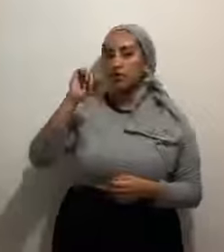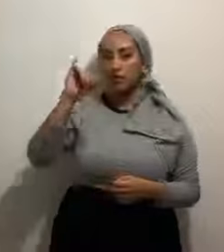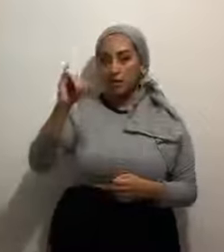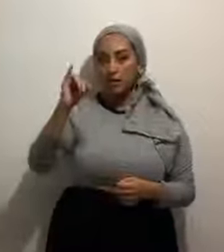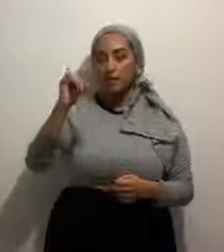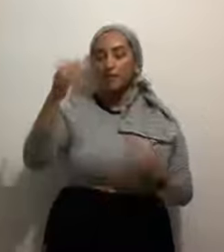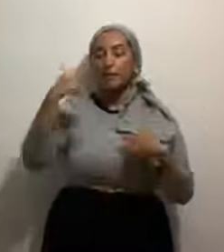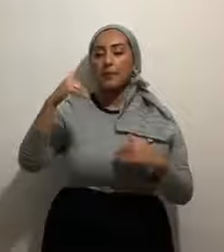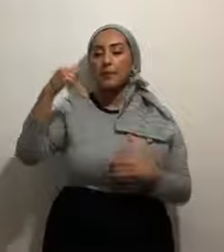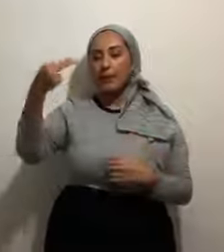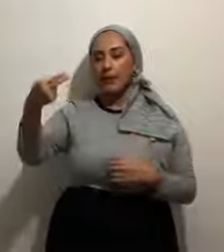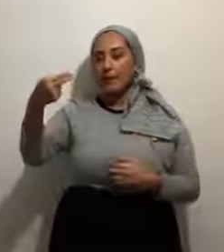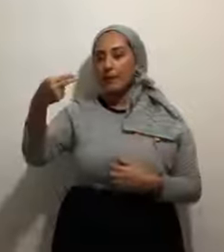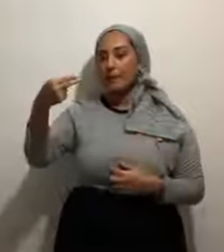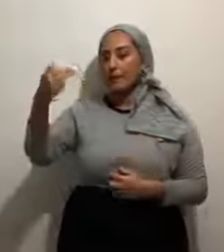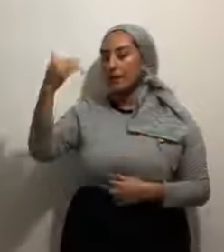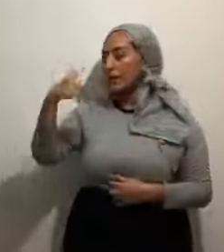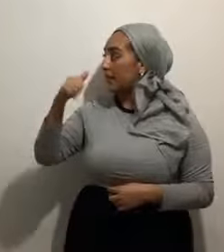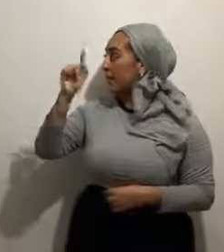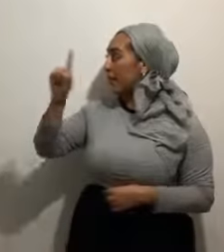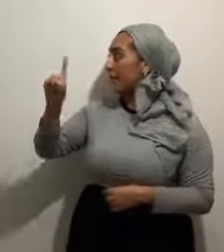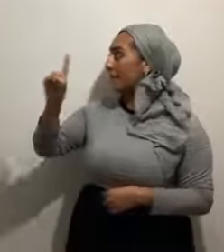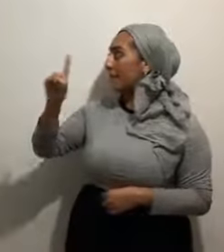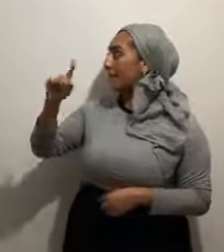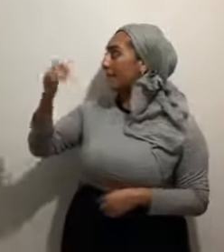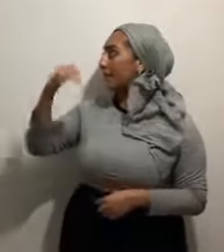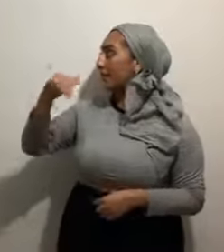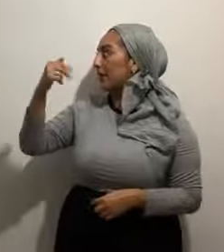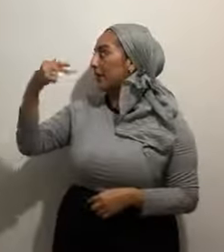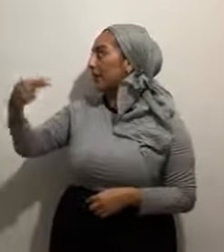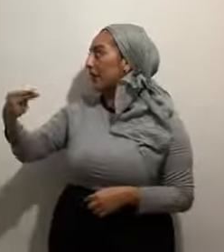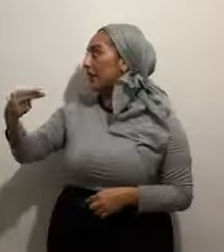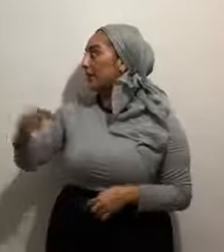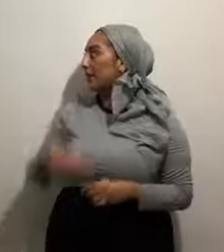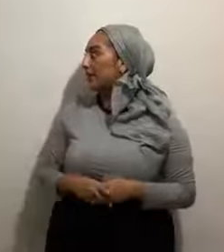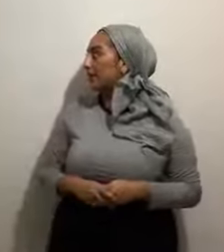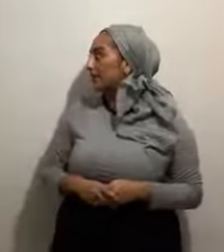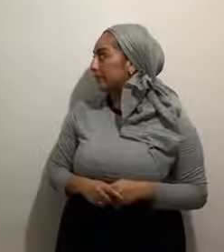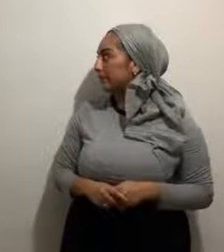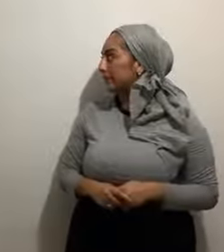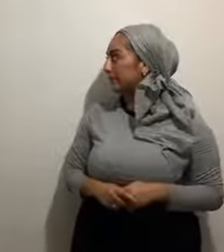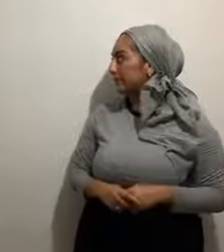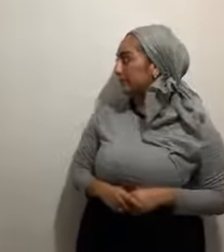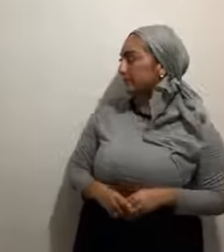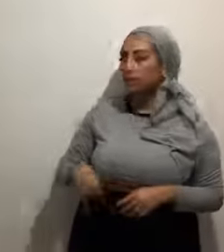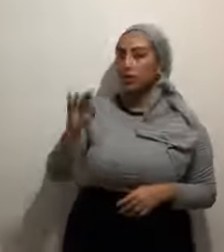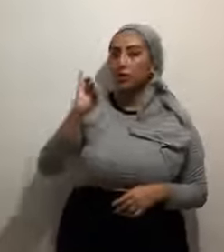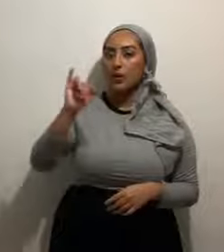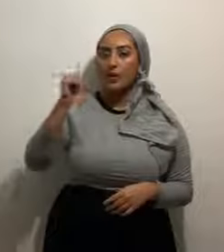está, Vav, Hei. Yod, Hei, Vav, Hei. Y abajo dice